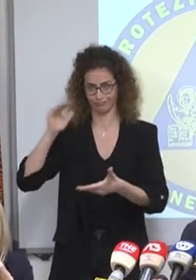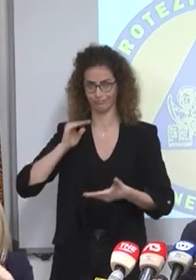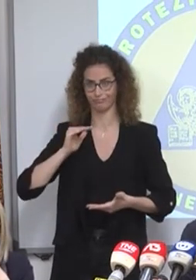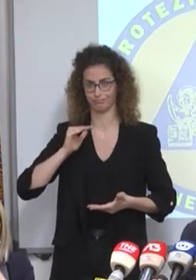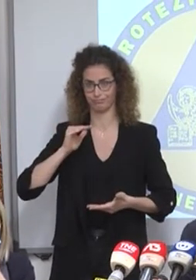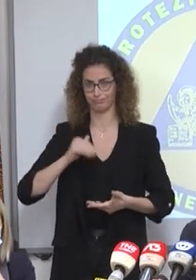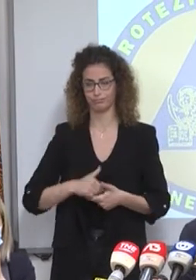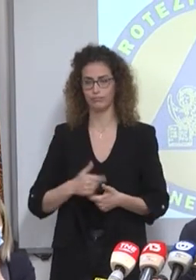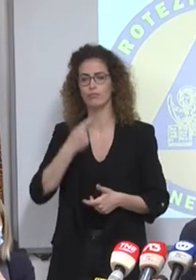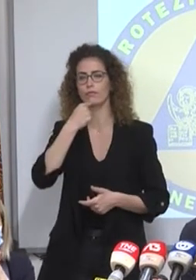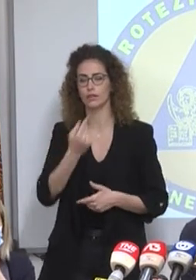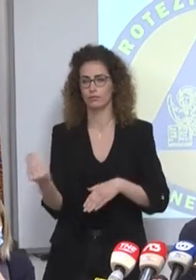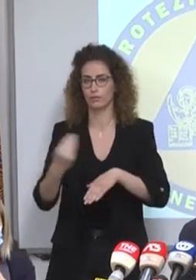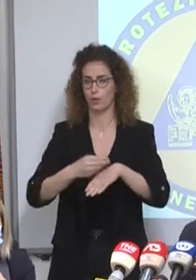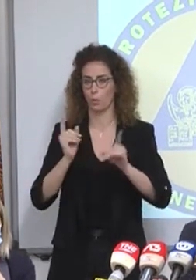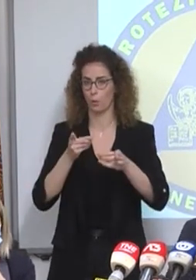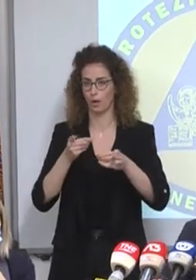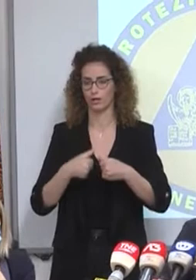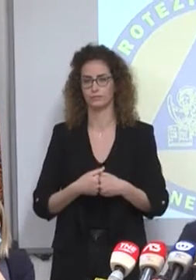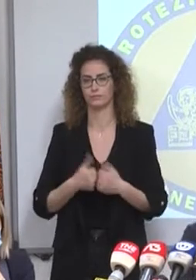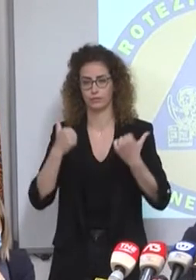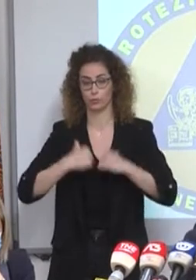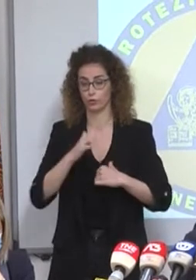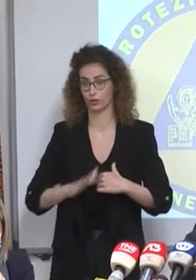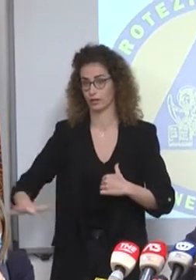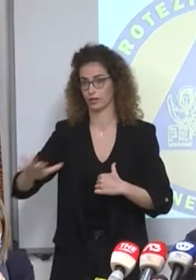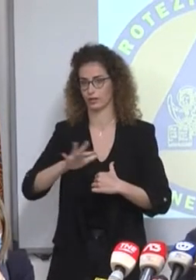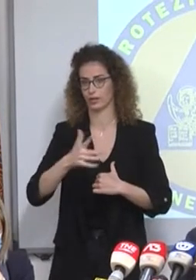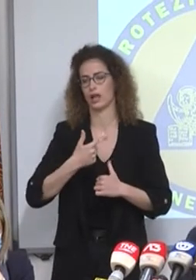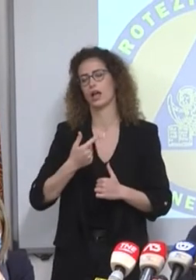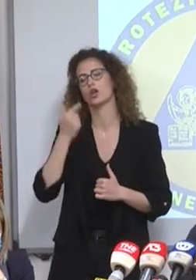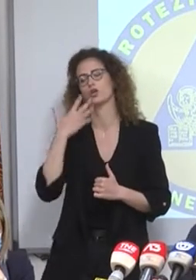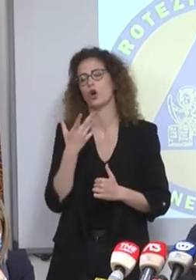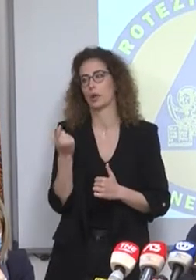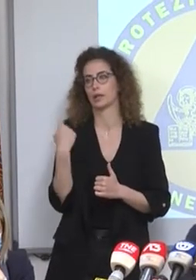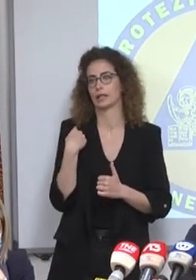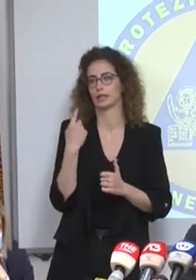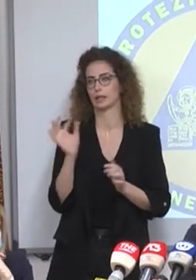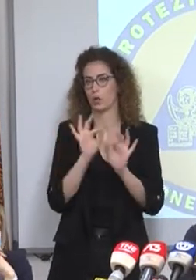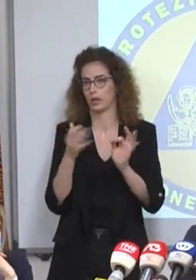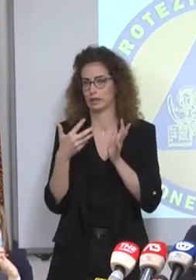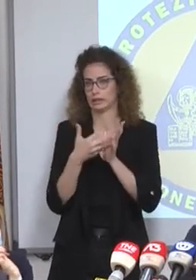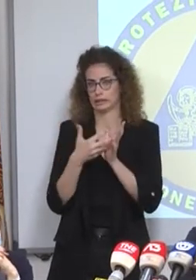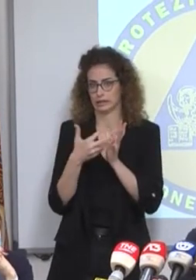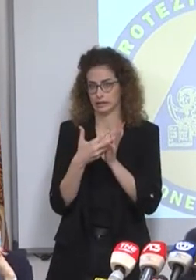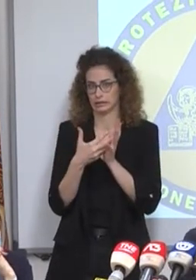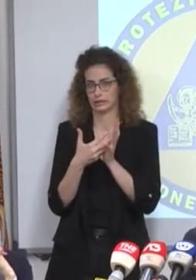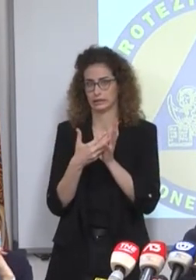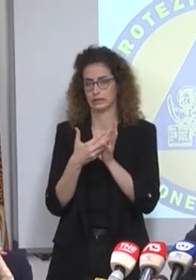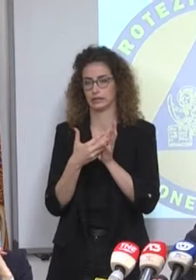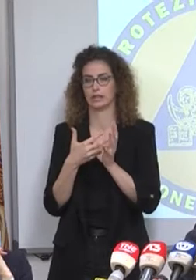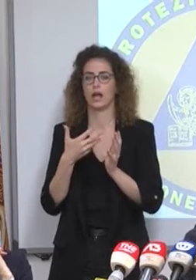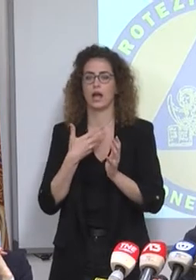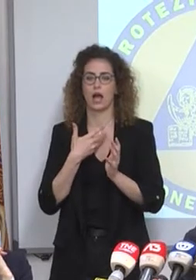e vi dico anche che lo dico i cittadini so che ieri ma di qualcuno avuto qualche disagio però l'apertura degli slot